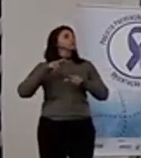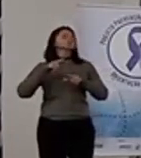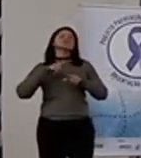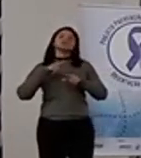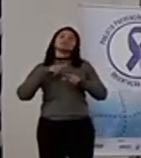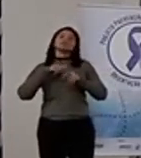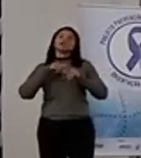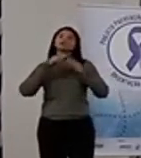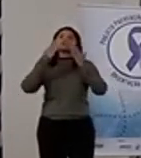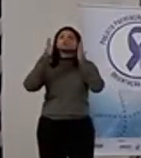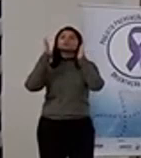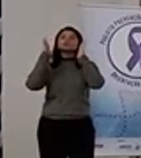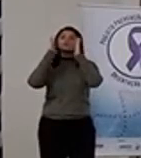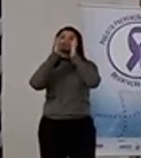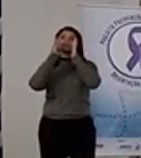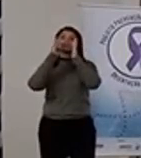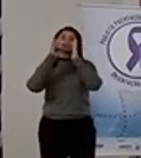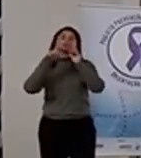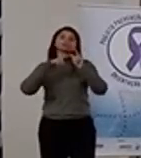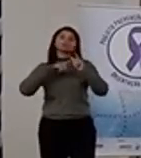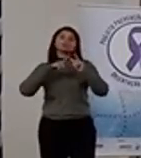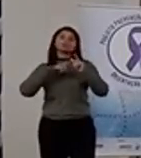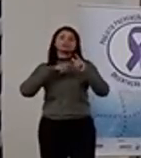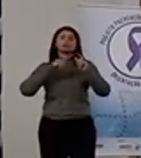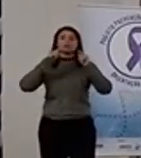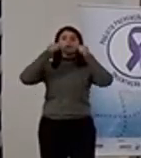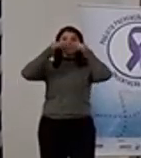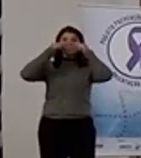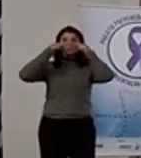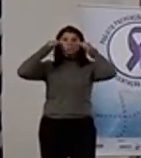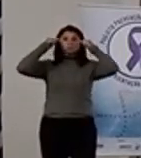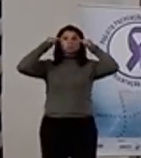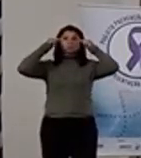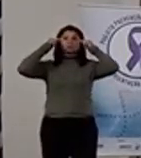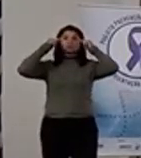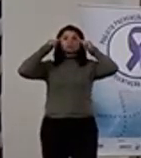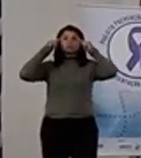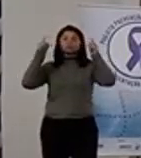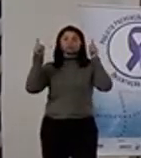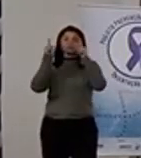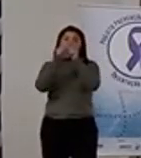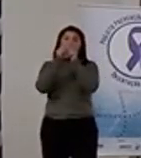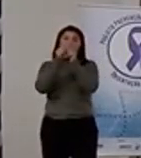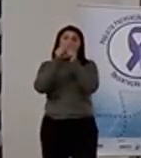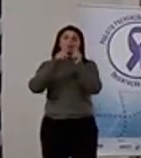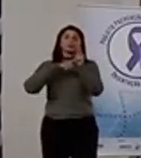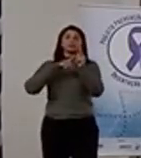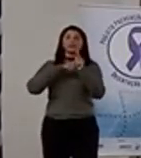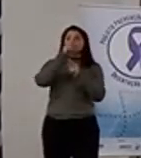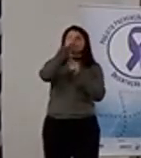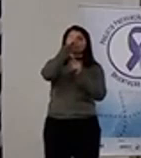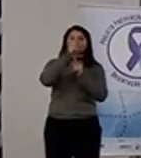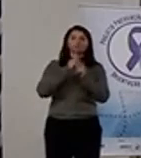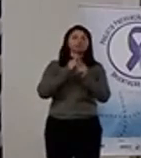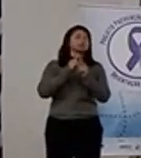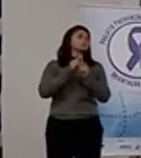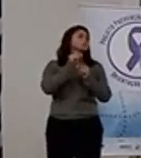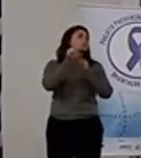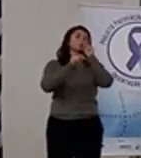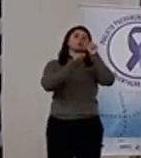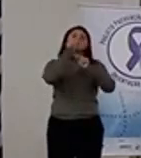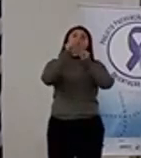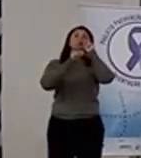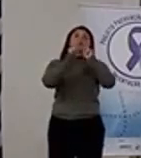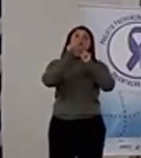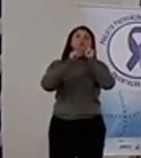mais achatadinho, ele tem esses 2 olhinhos muito próximos, e ele tem uma fenda. Só que não é uma fenda qualquer.